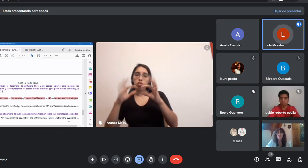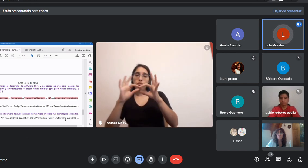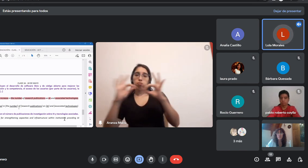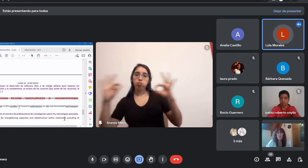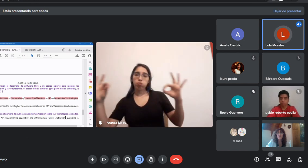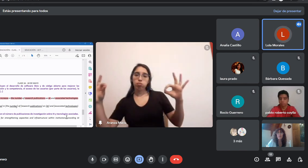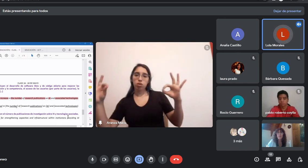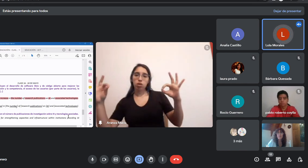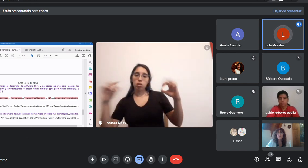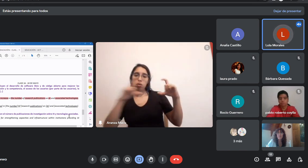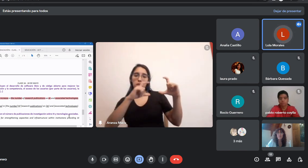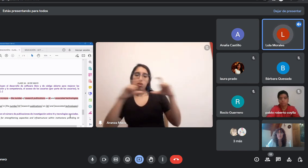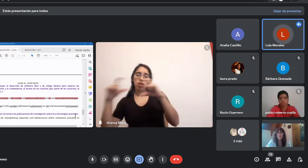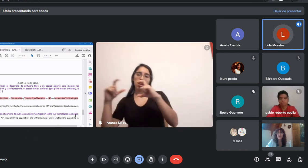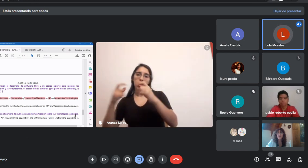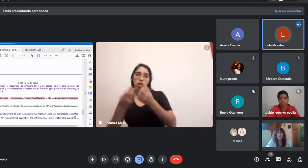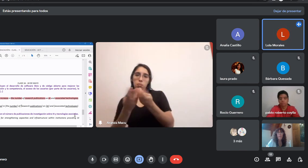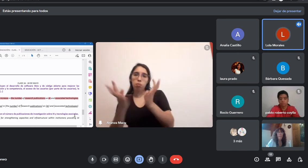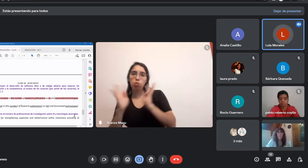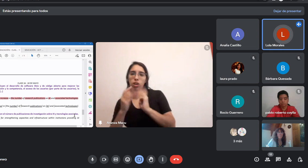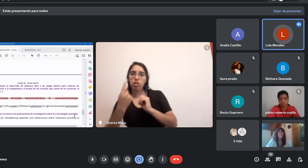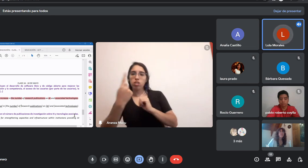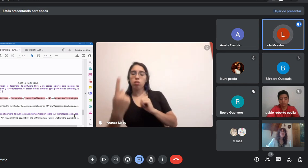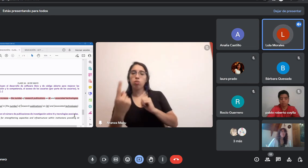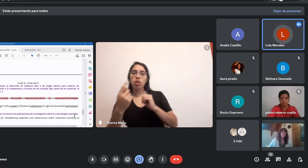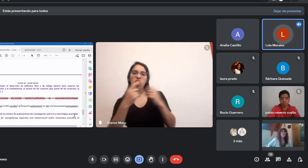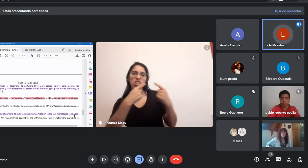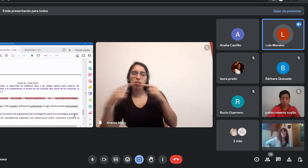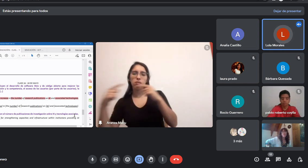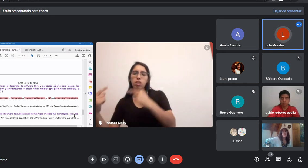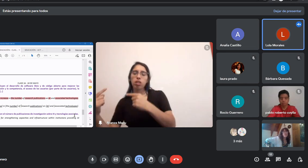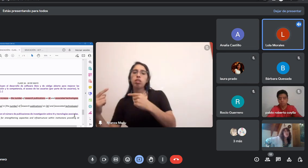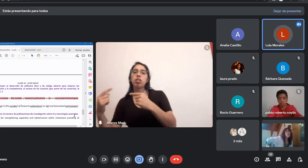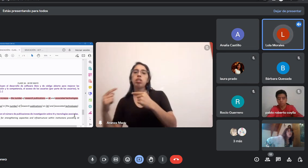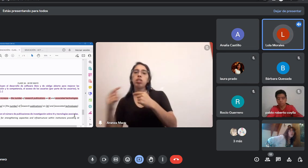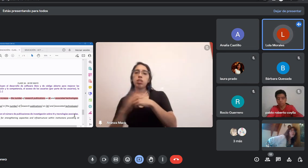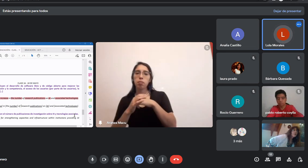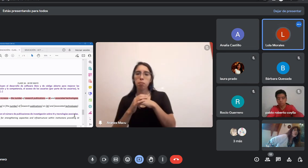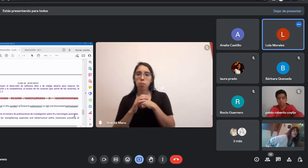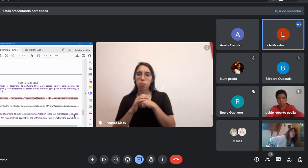lo plural, que después usted lo resaltó y dijo que había ahí